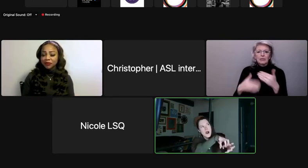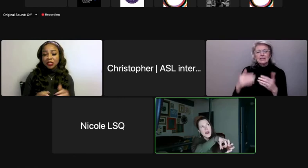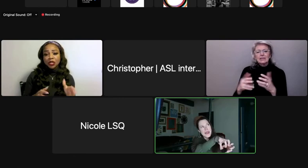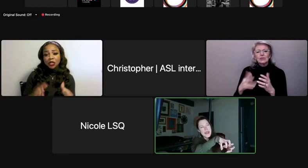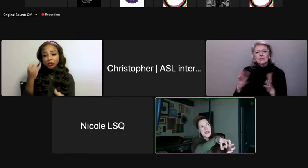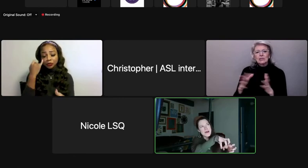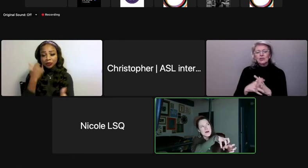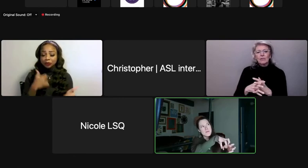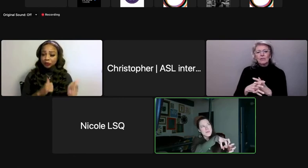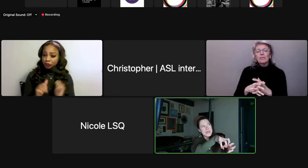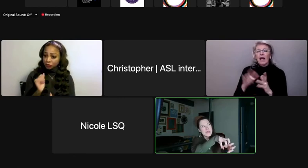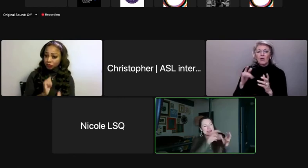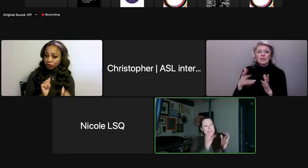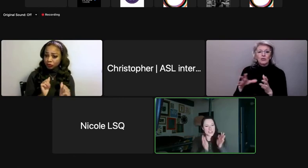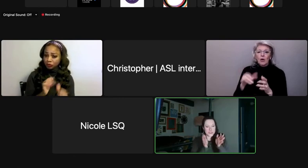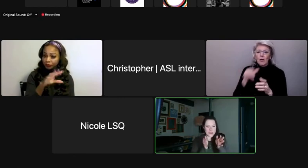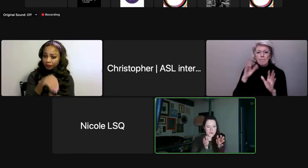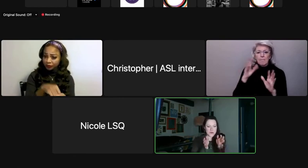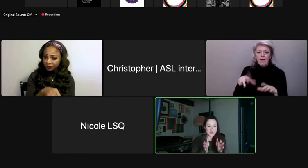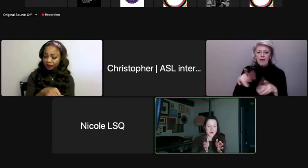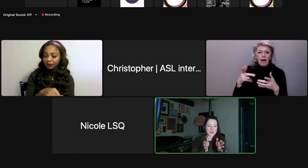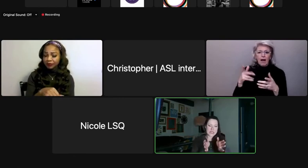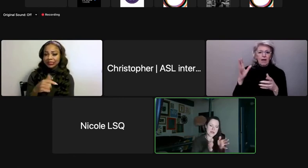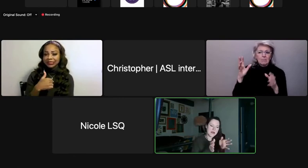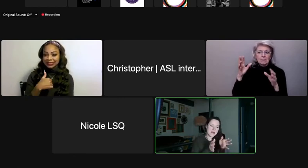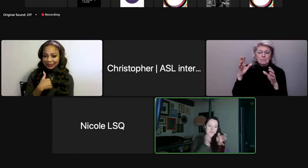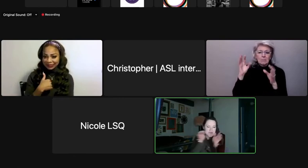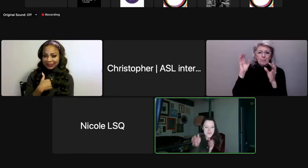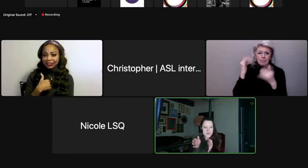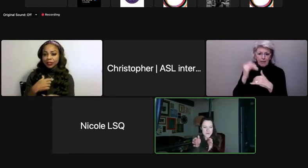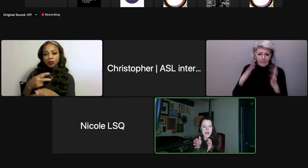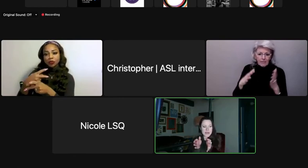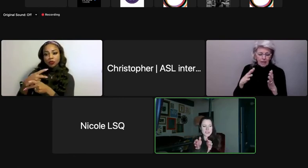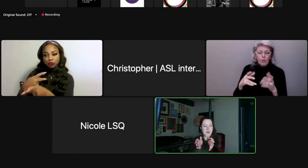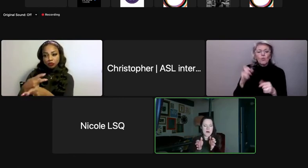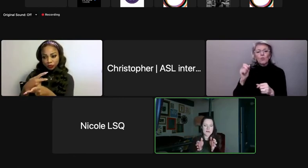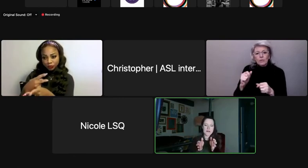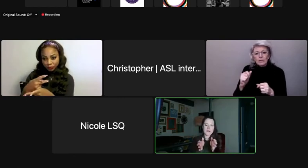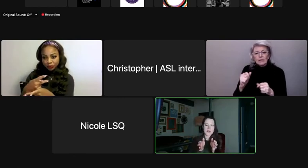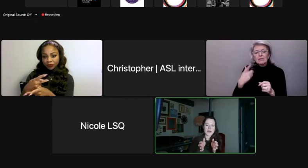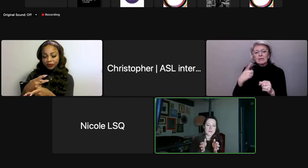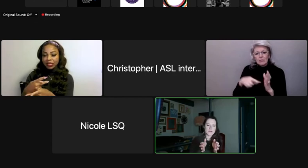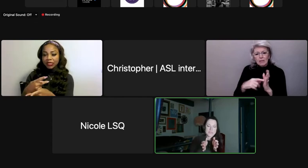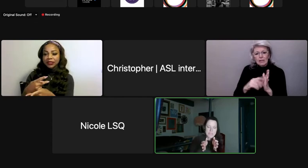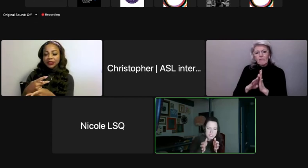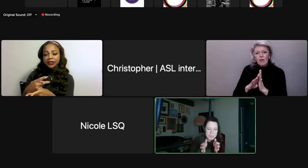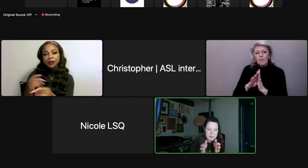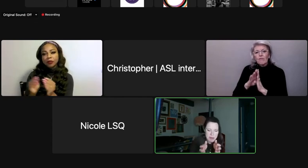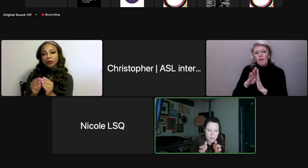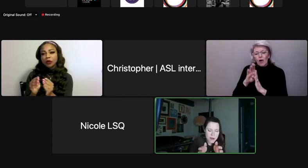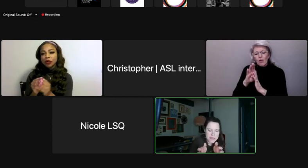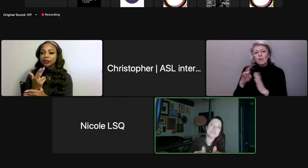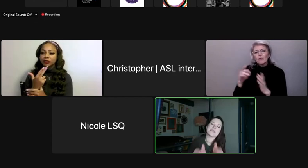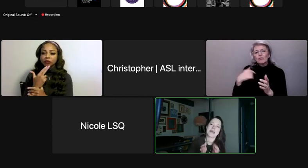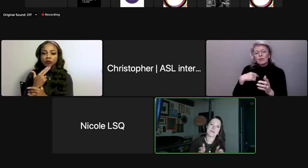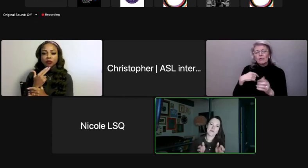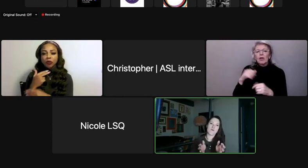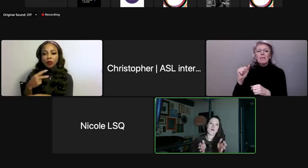parce que les choses ne sont pas encore au point donc les choses évoluent on est des agents de changement